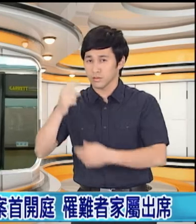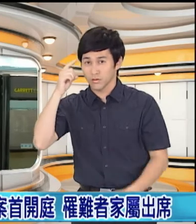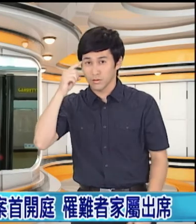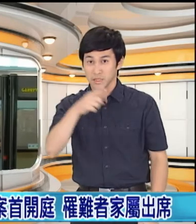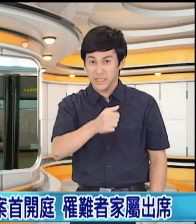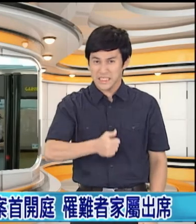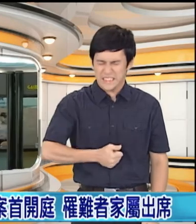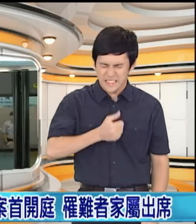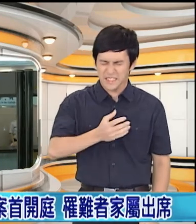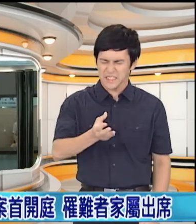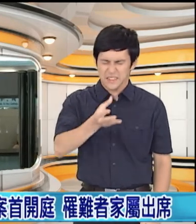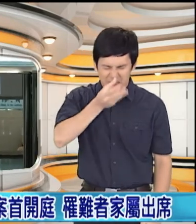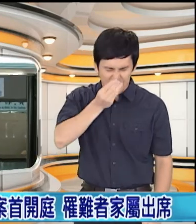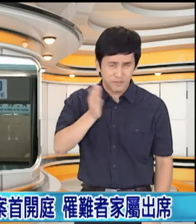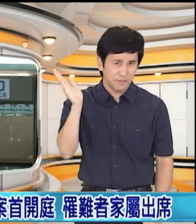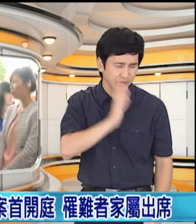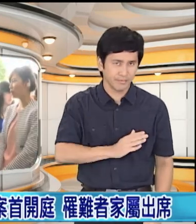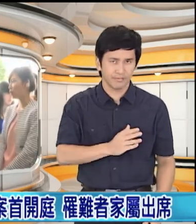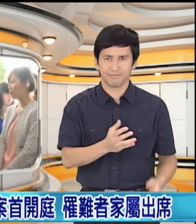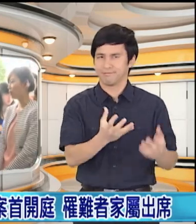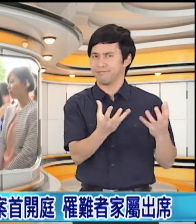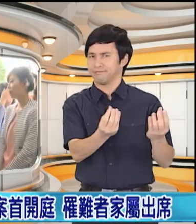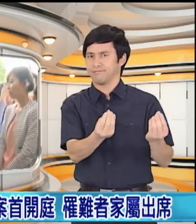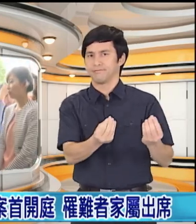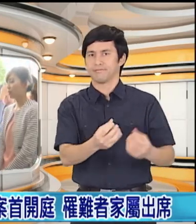认为看不出他有任何的悔意。